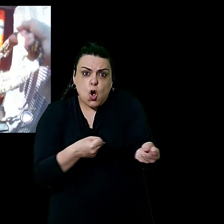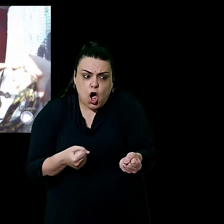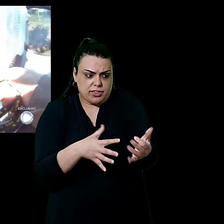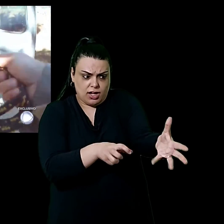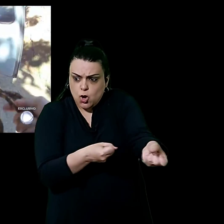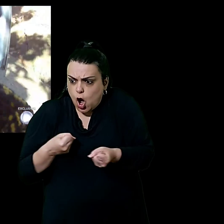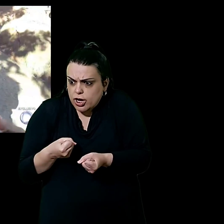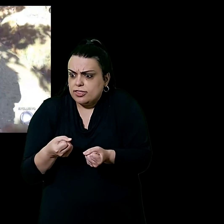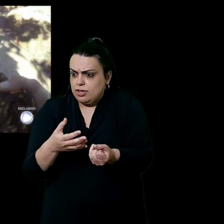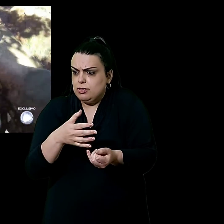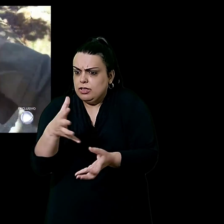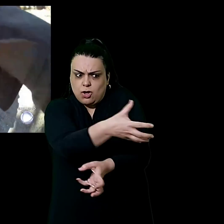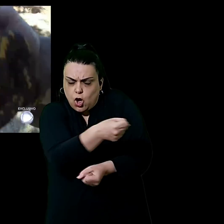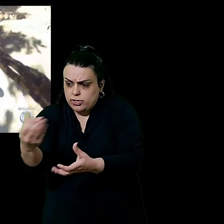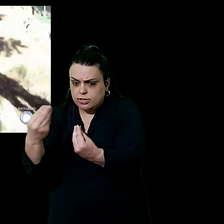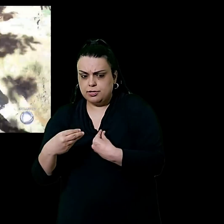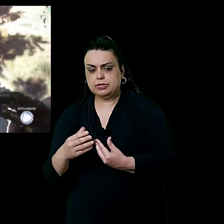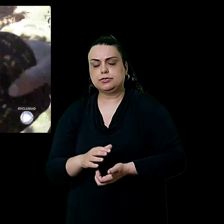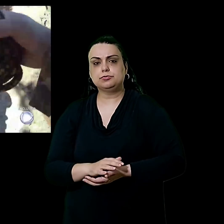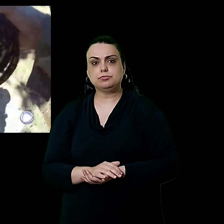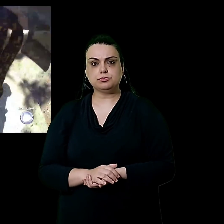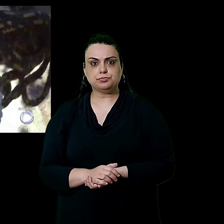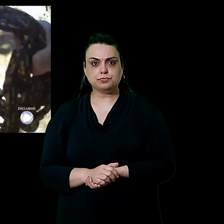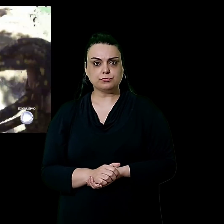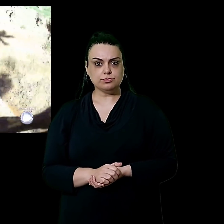Corda! Não sei, você pedindo corda.